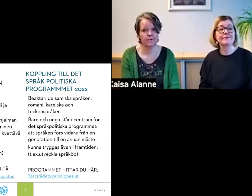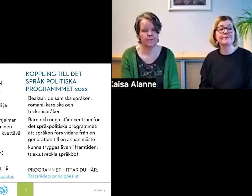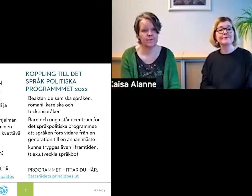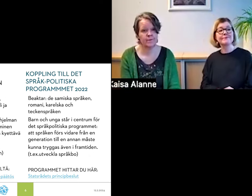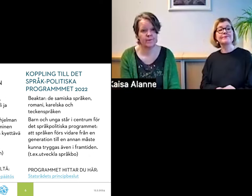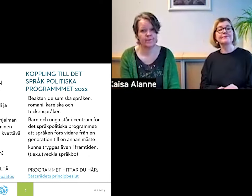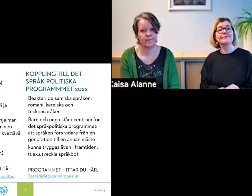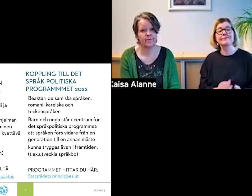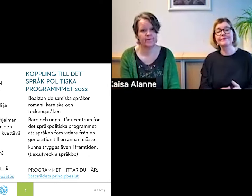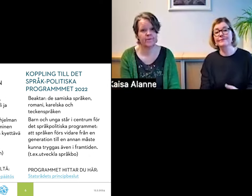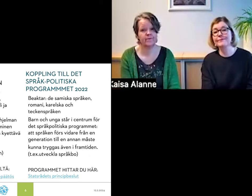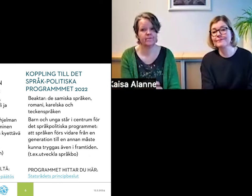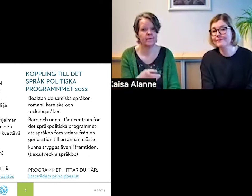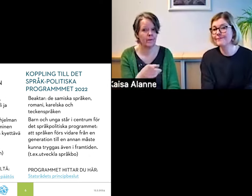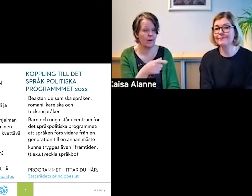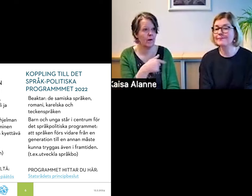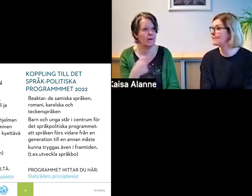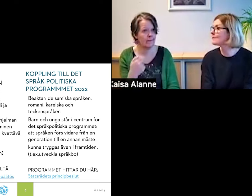Seuraava dia, kiitos jossain.